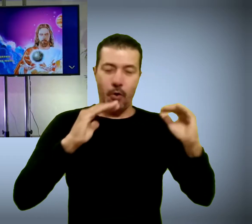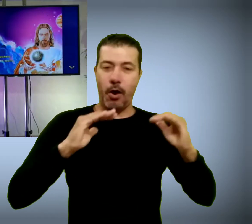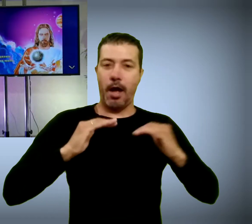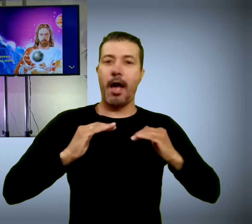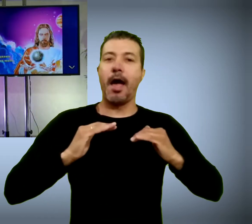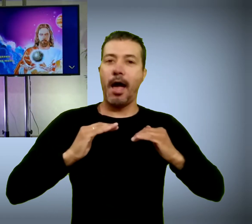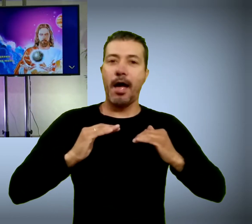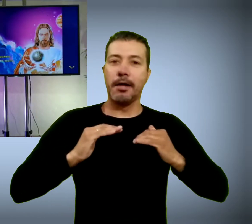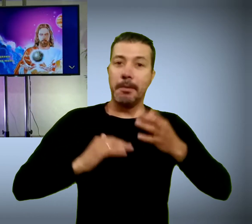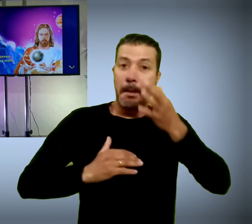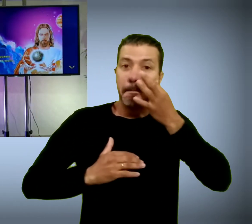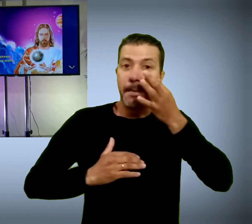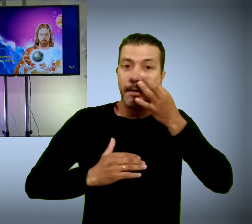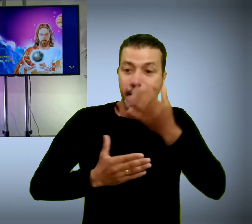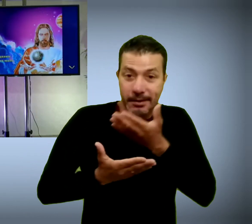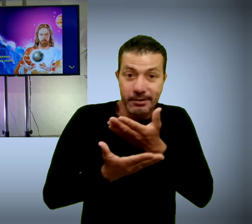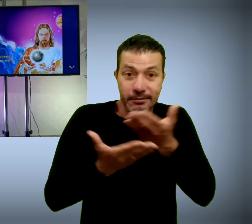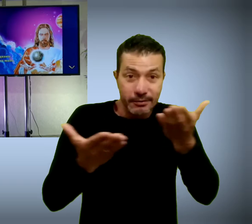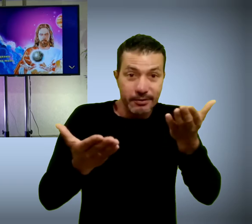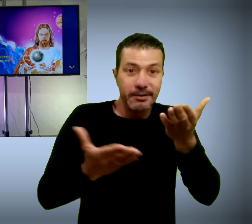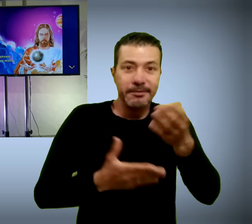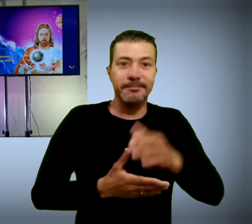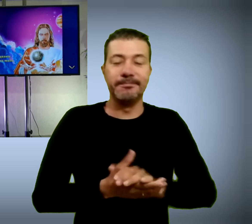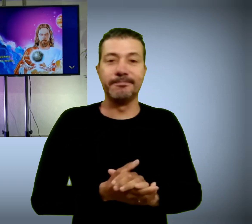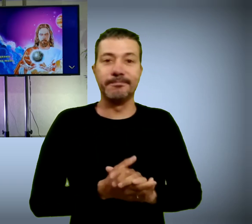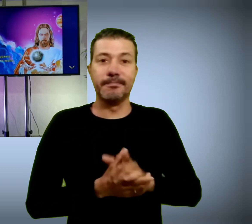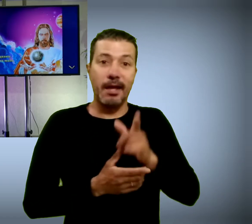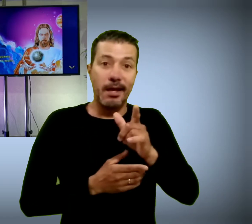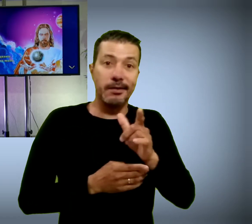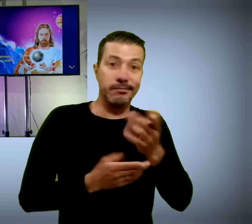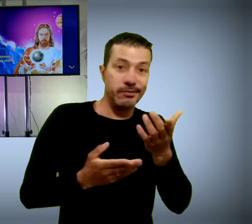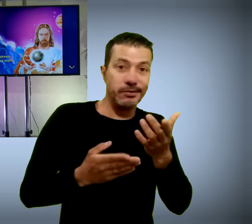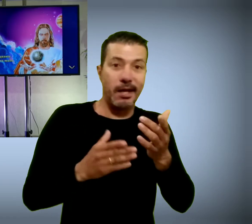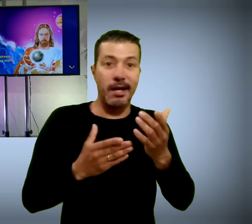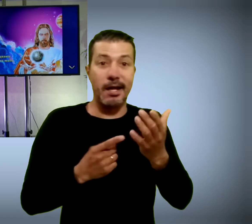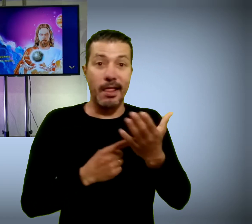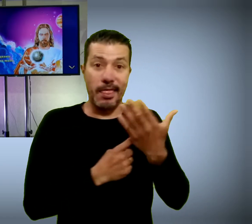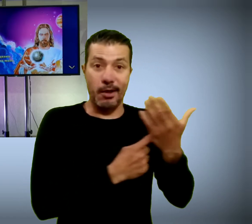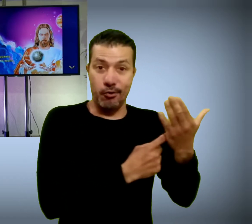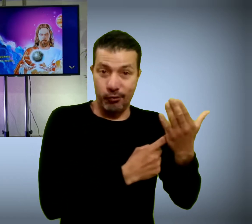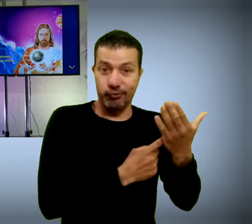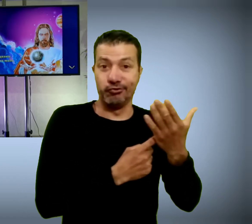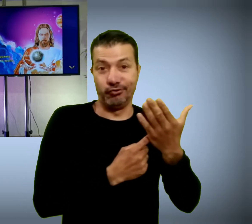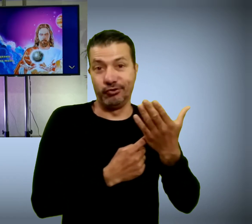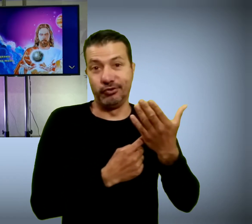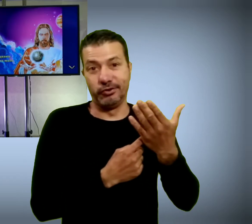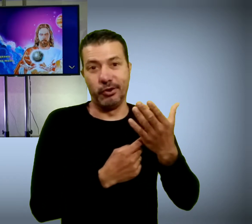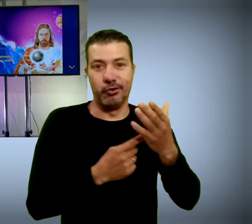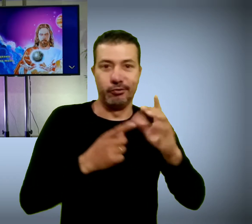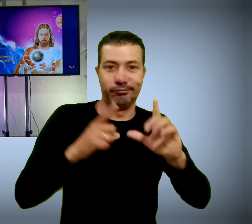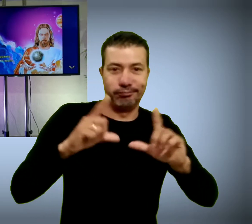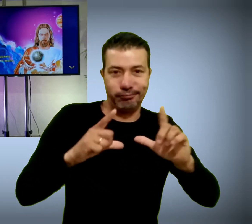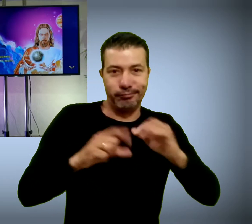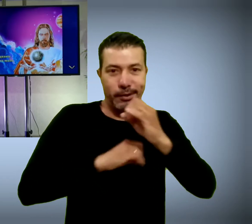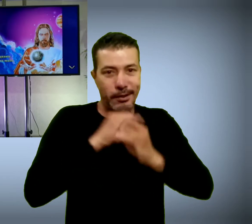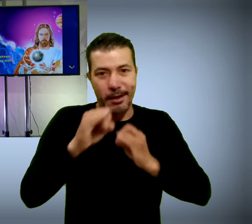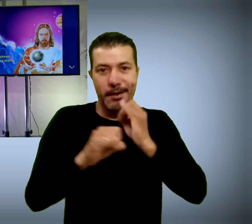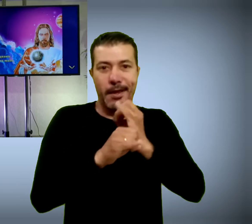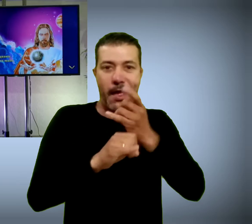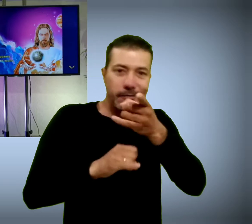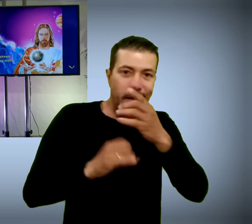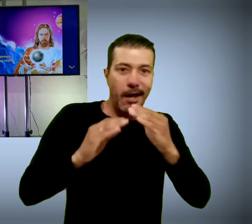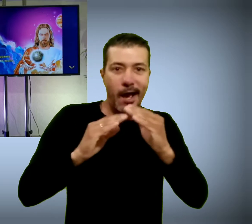presença de vocês aí através da tecnologia. Eu tenho visto ali alguns comentários, eu fico